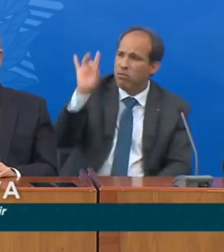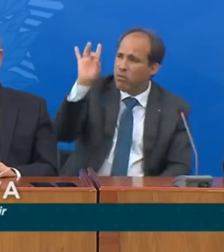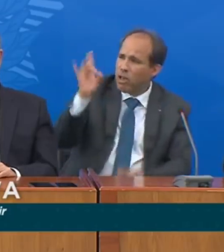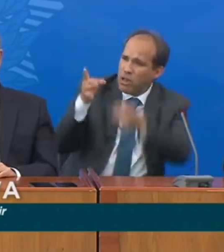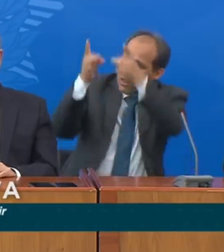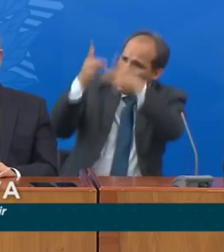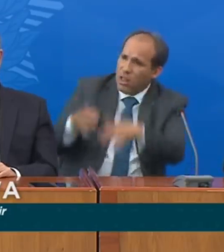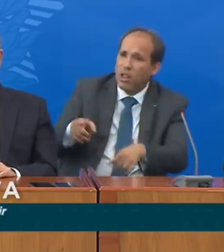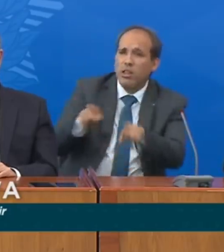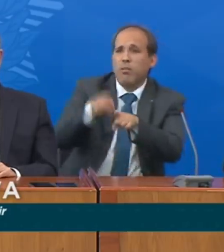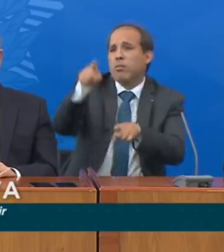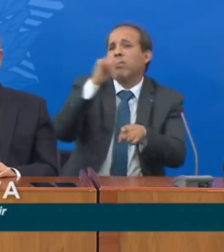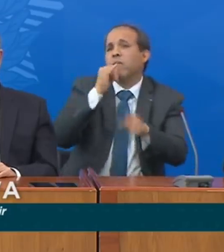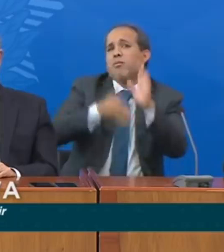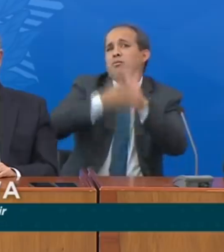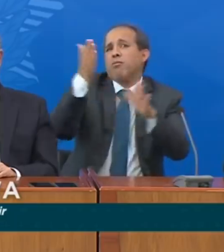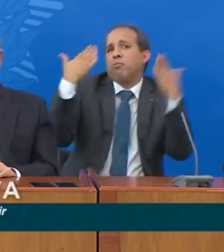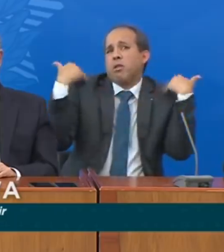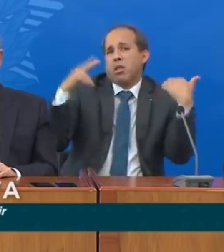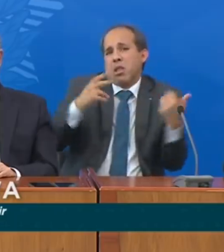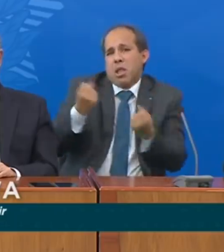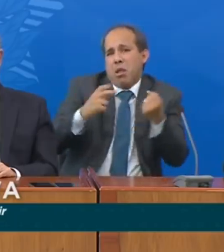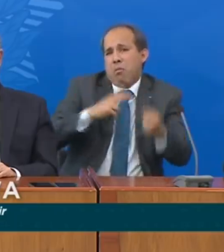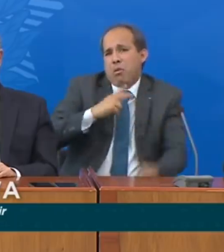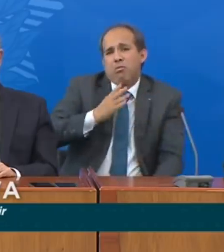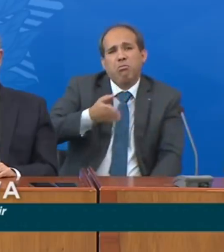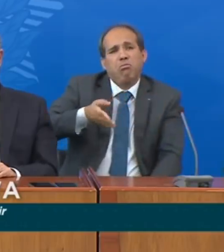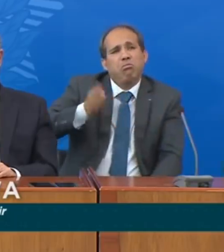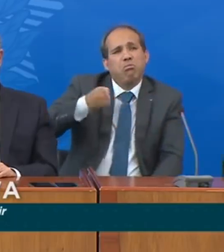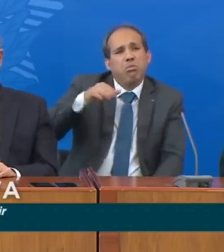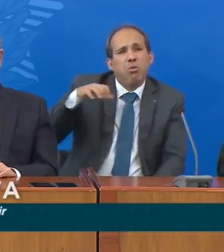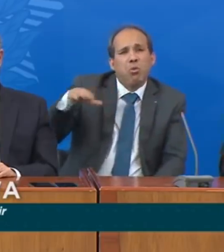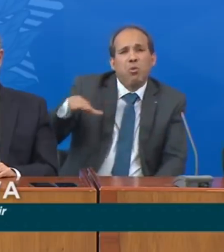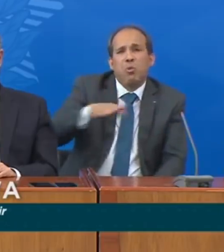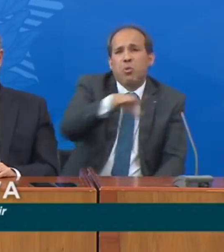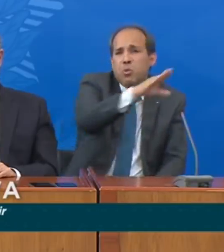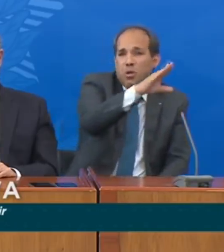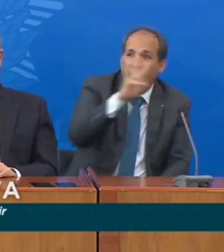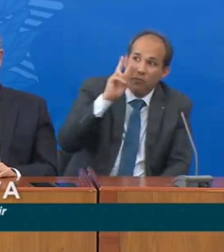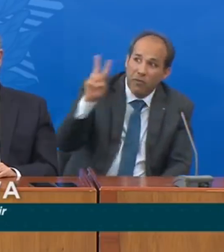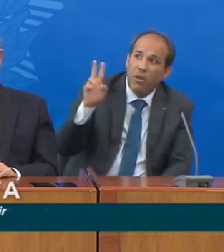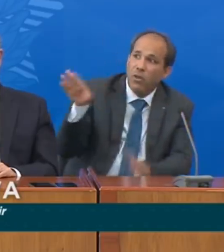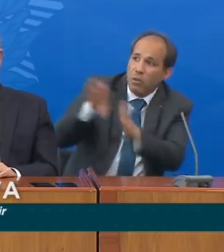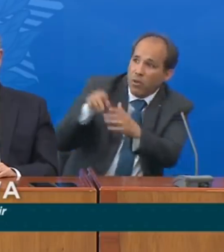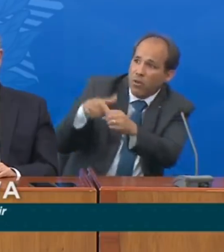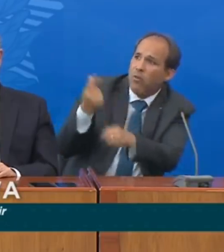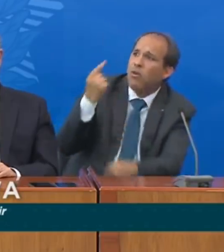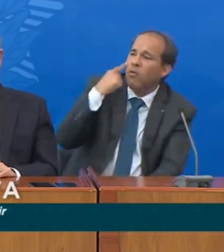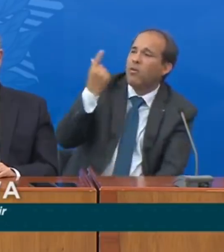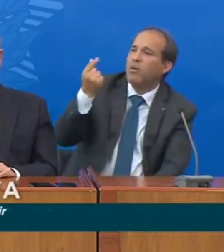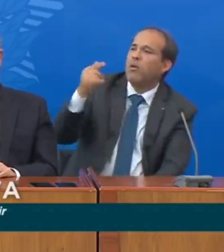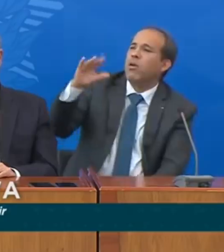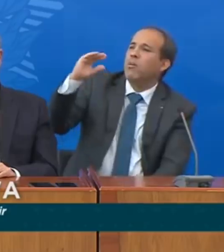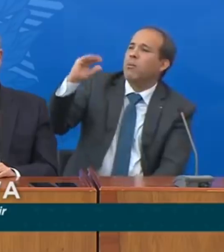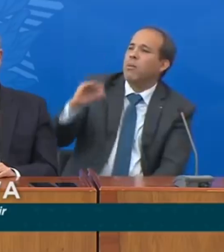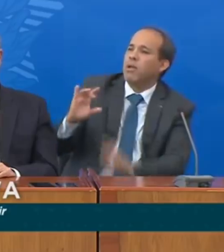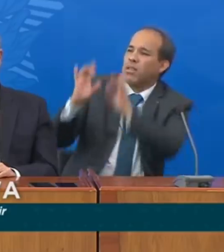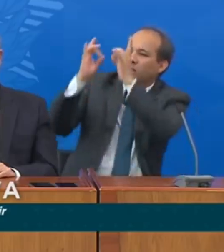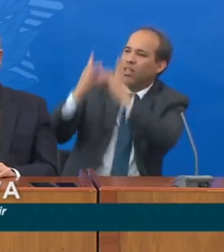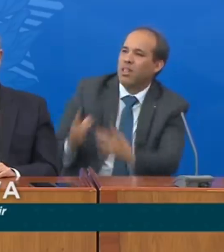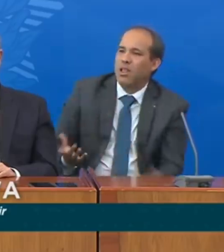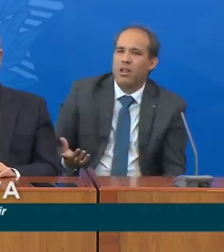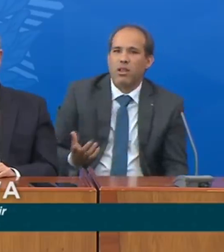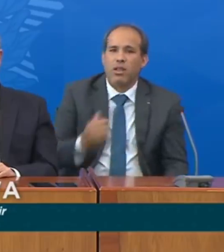nós queremos, e acredito que este seja o caminho. E como o Paulo Guedes disse, né, eu peço para anteontem, eu ligo